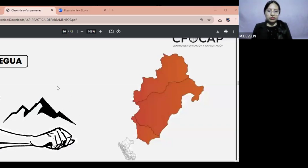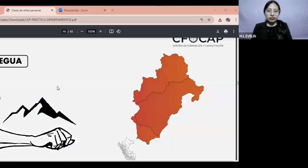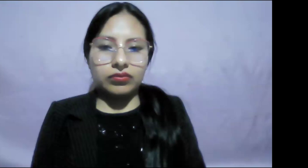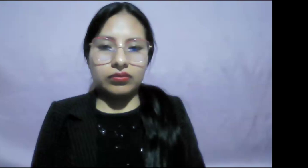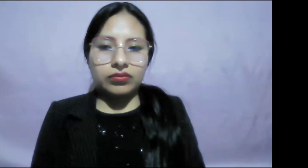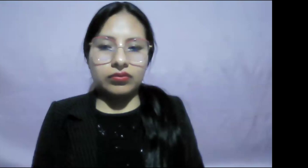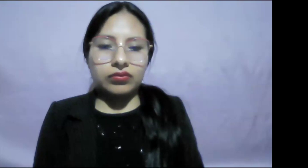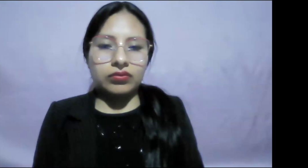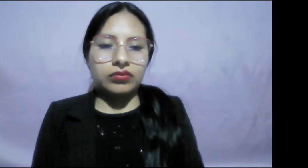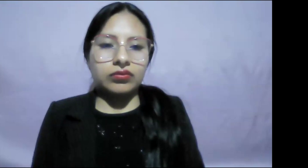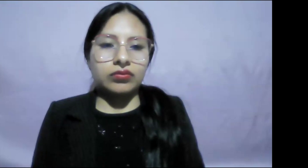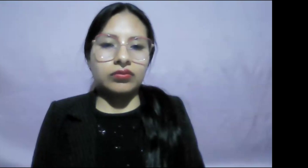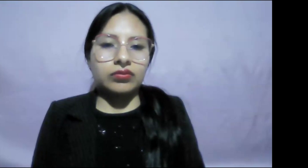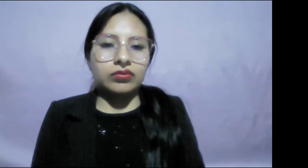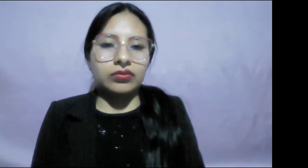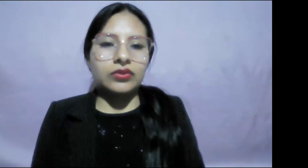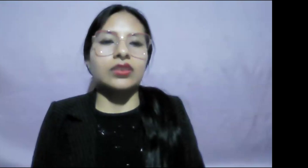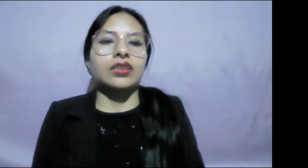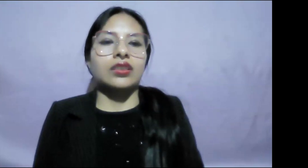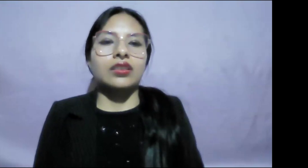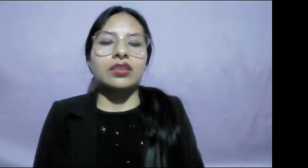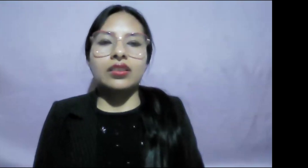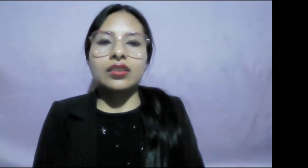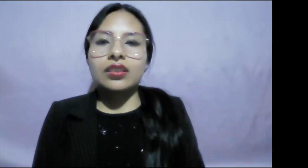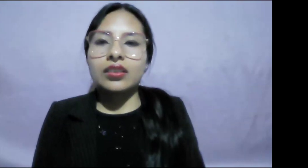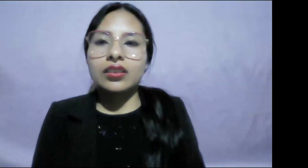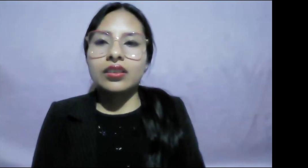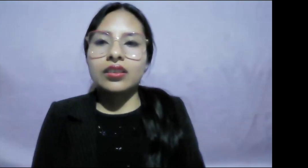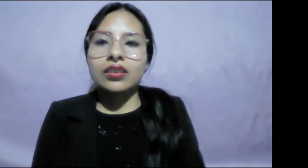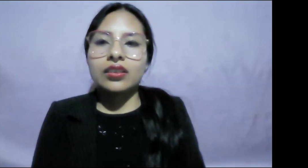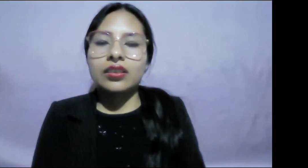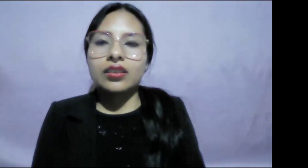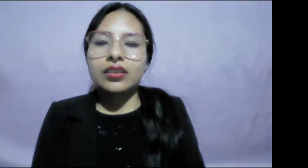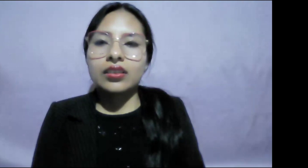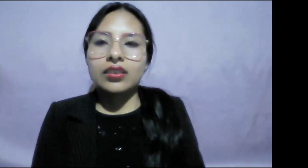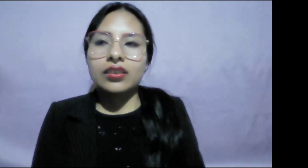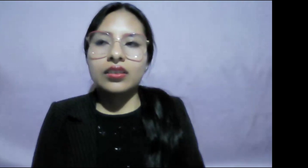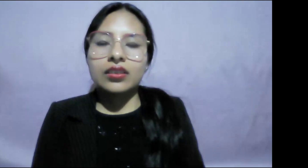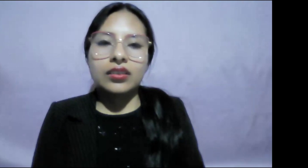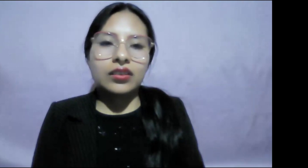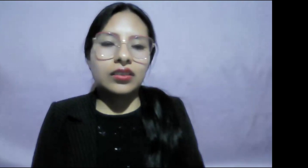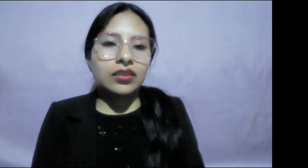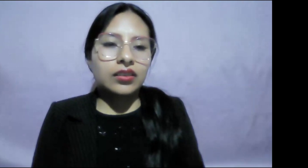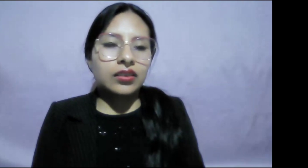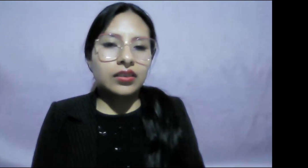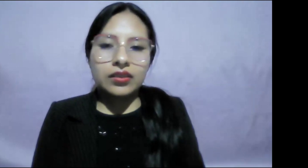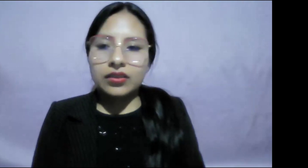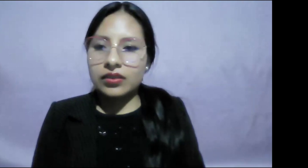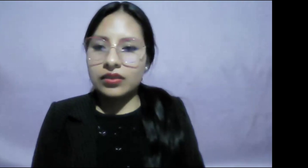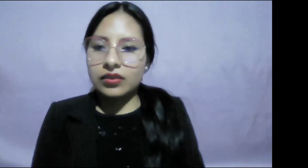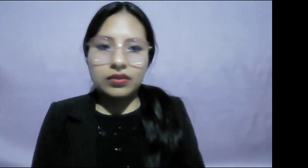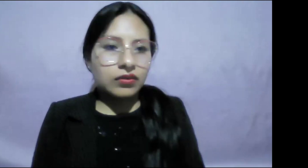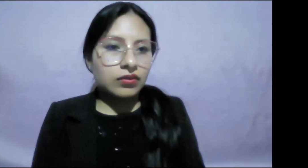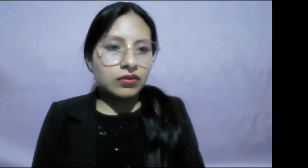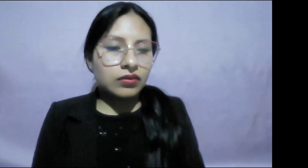moa a ver por favor nos puede apoyar Francisco rumiche por